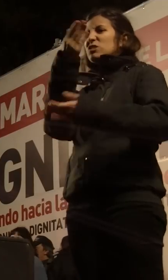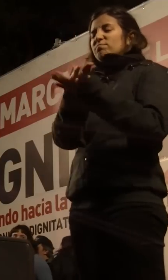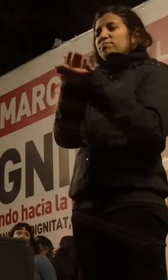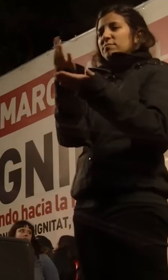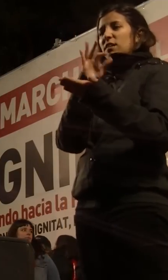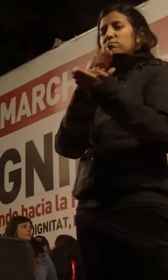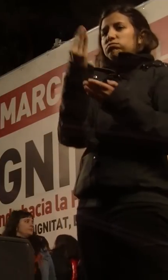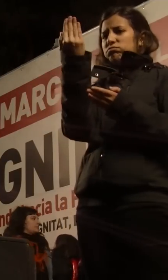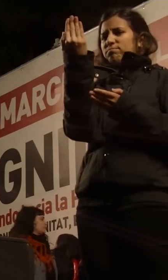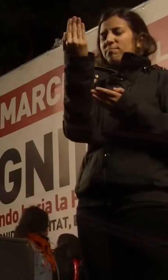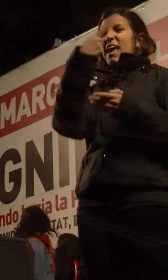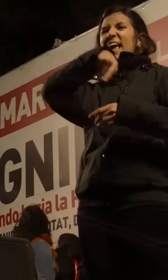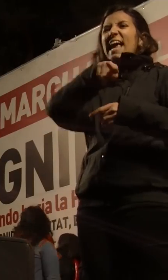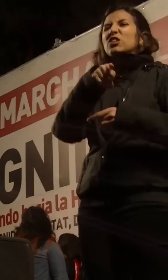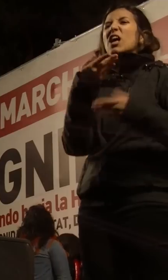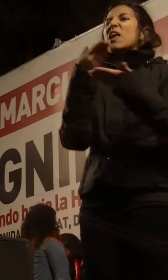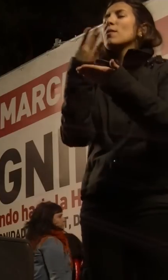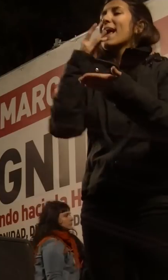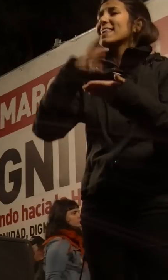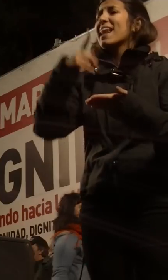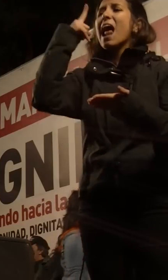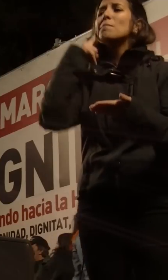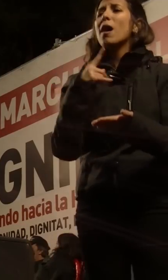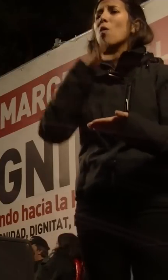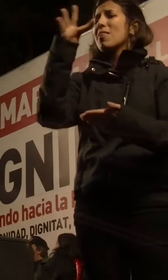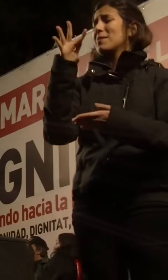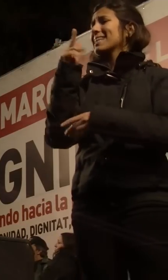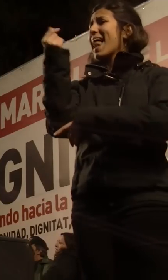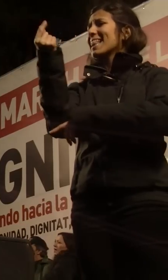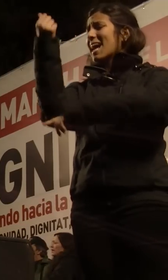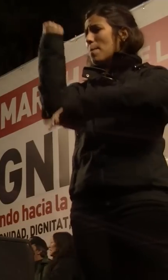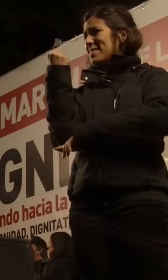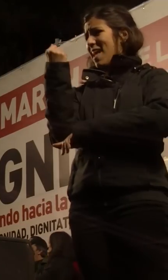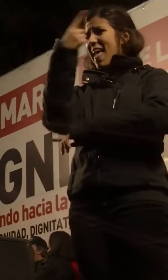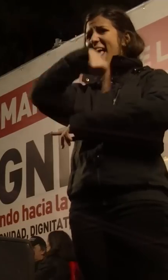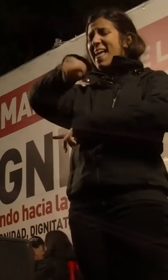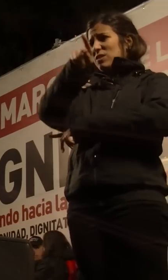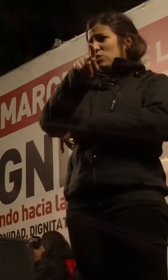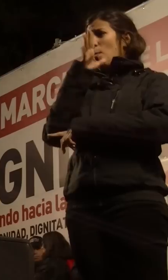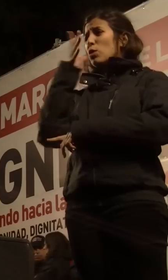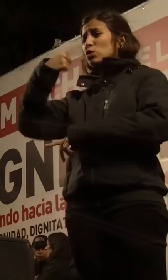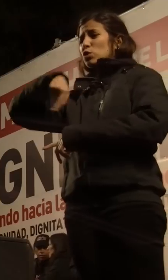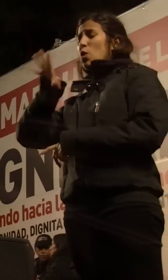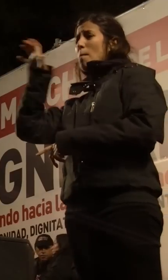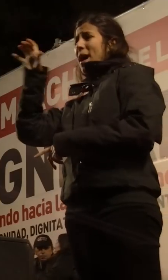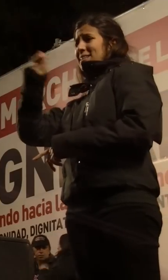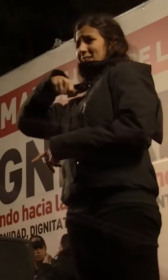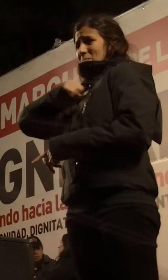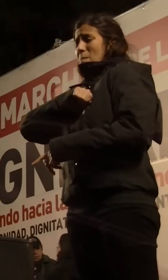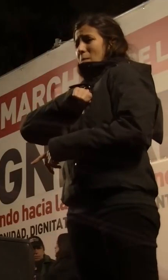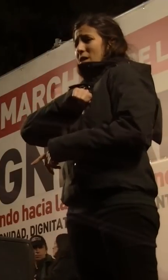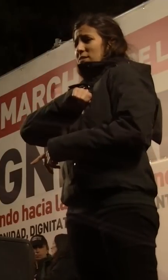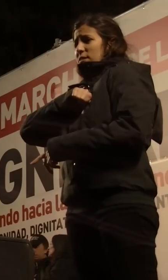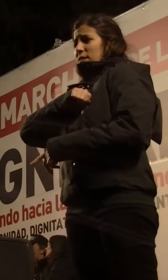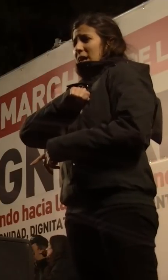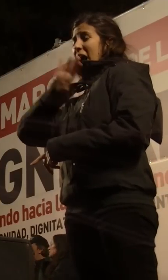lado de la banca del capitalismo. Todos. Por eso tenemos un país